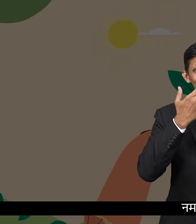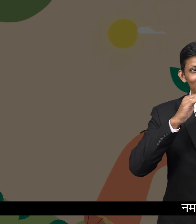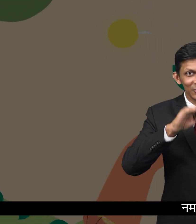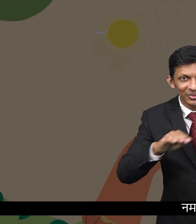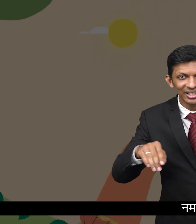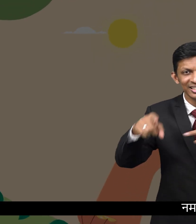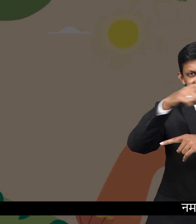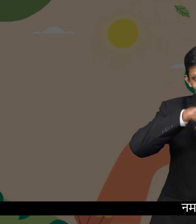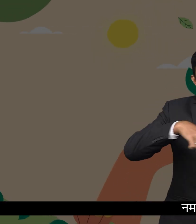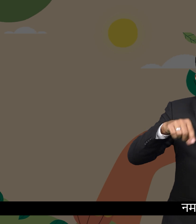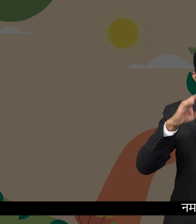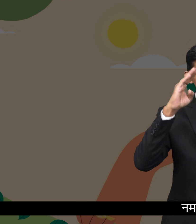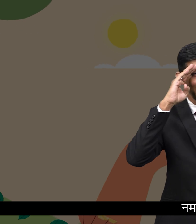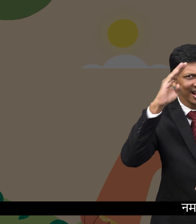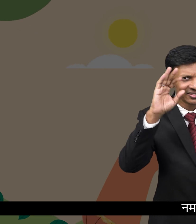नमस्ते छात्रों,